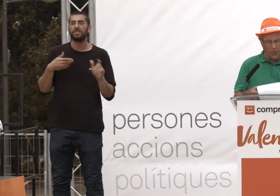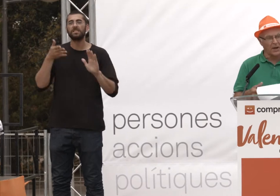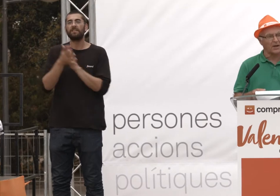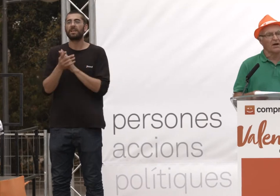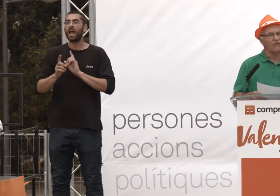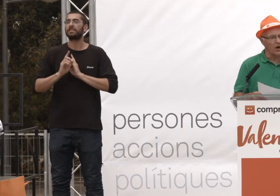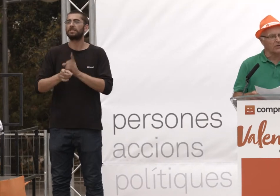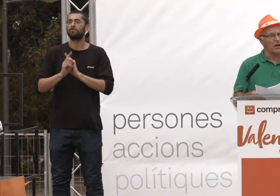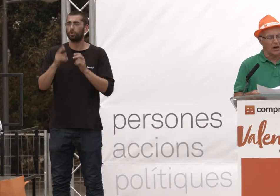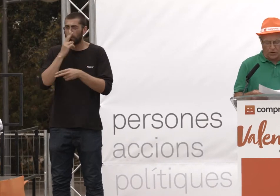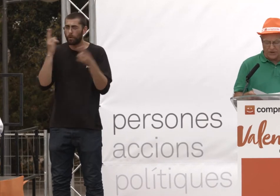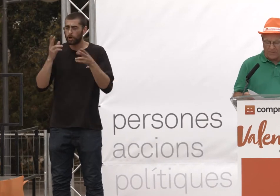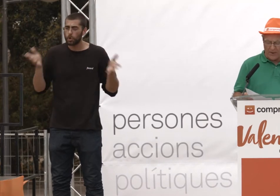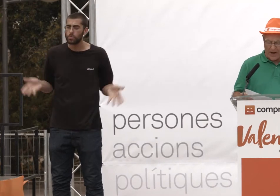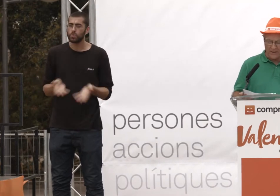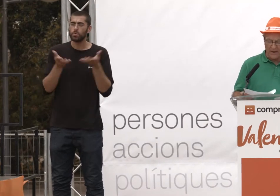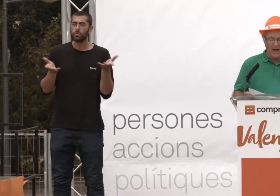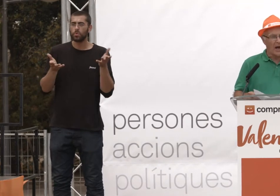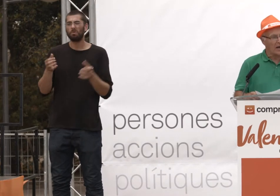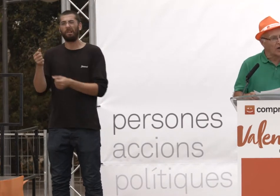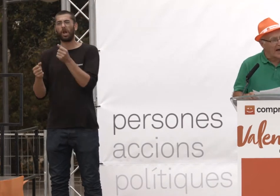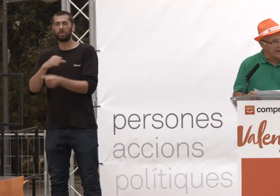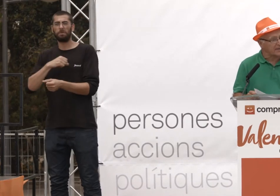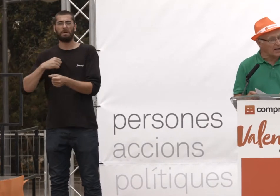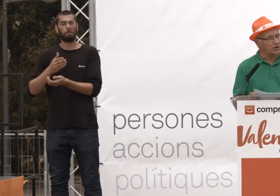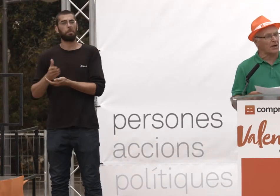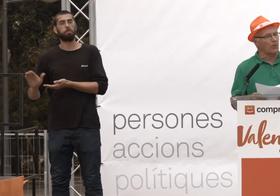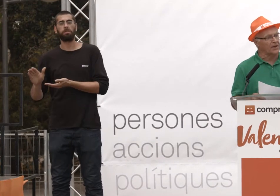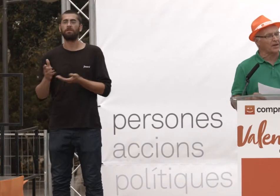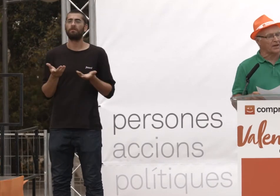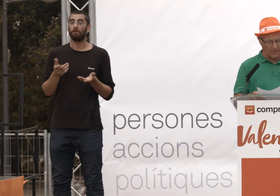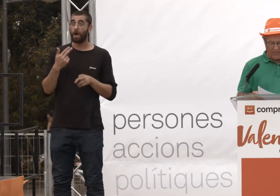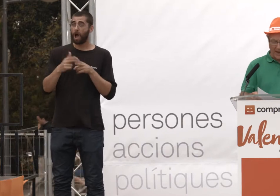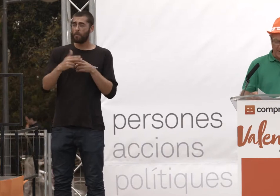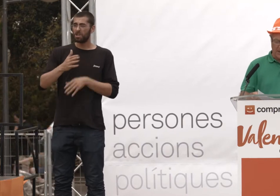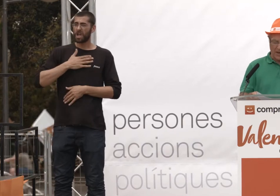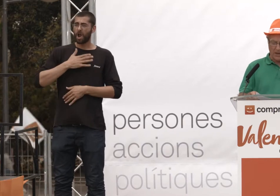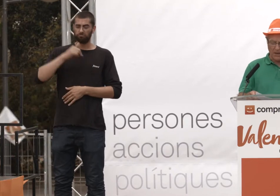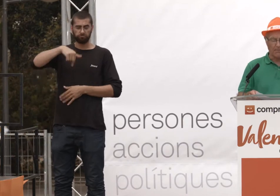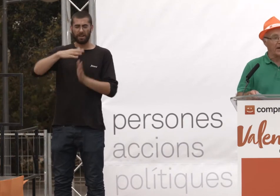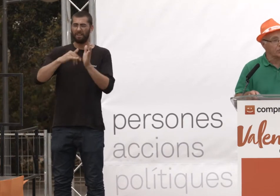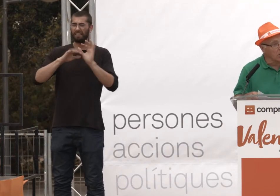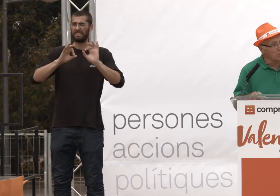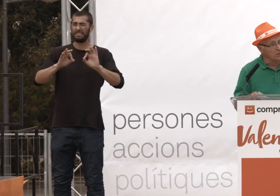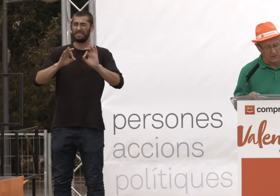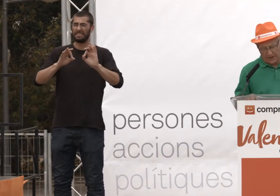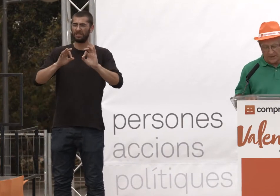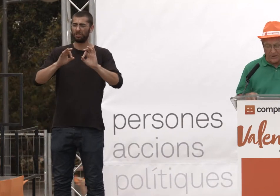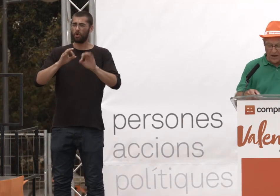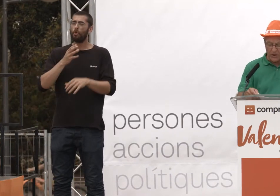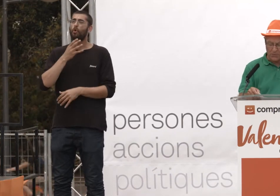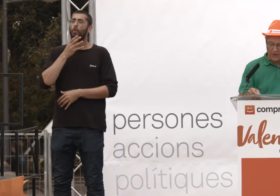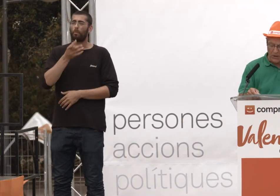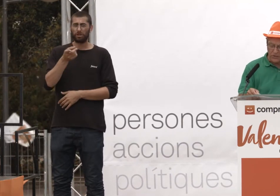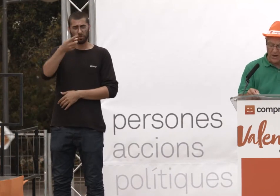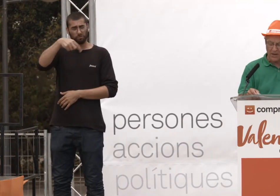transport públic front al cotxe privat. Aquesta és la nostra política també en València. Per això